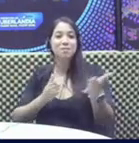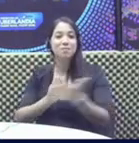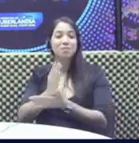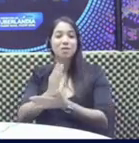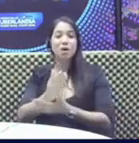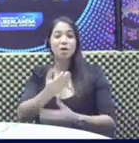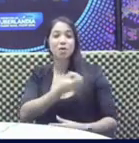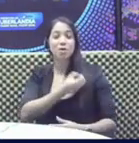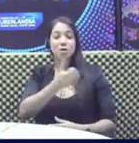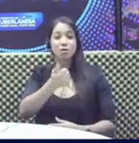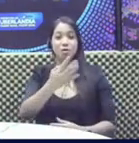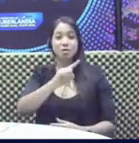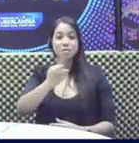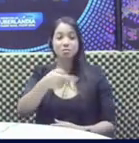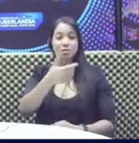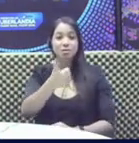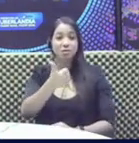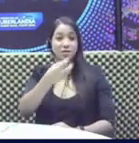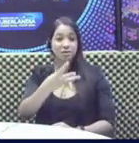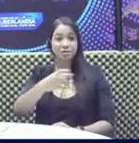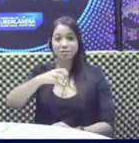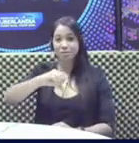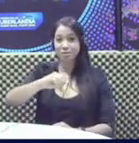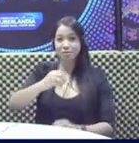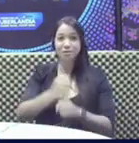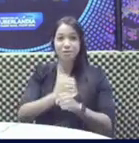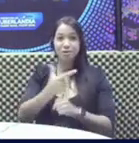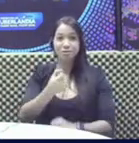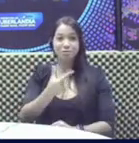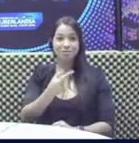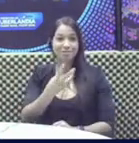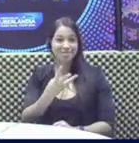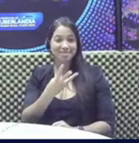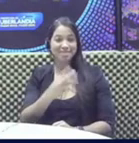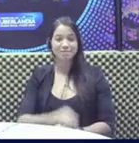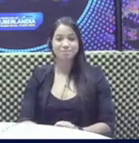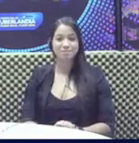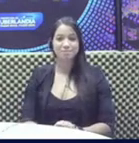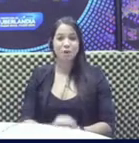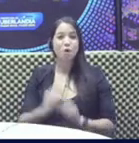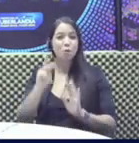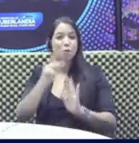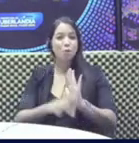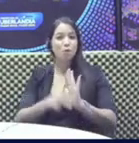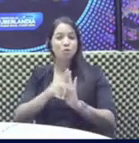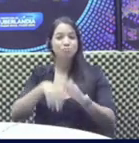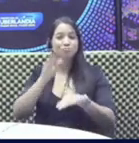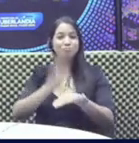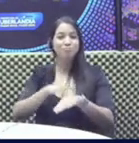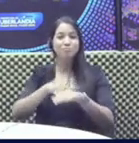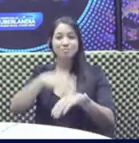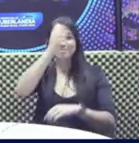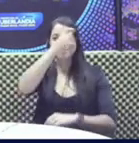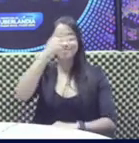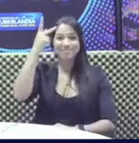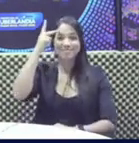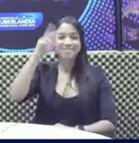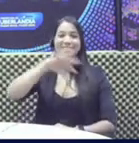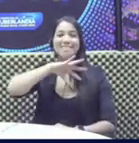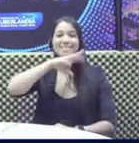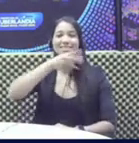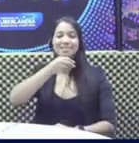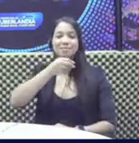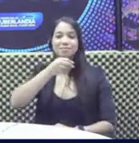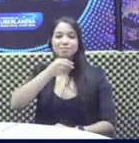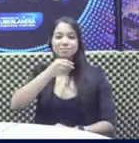nº 14.139, de 2023, derivada de projeto de autoria do prefeito Odelmo Leão.